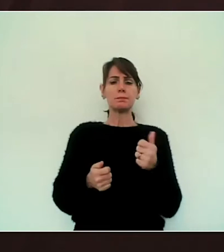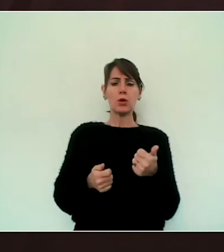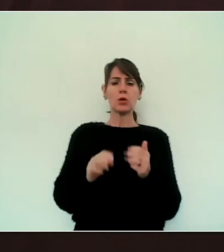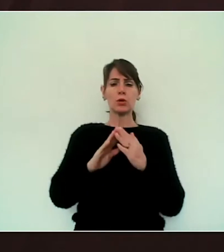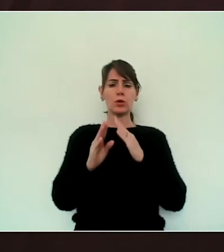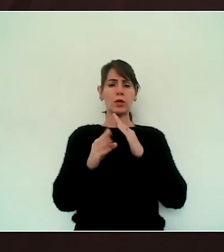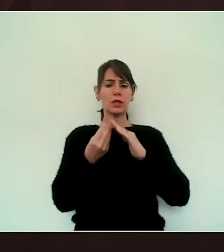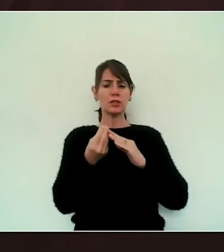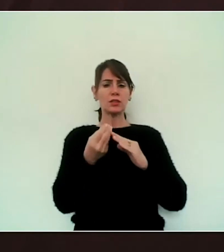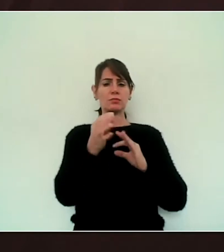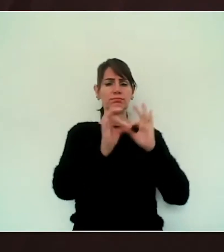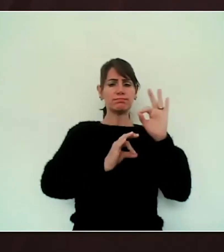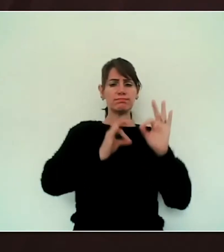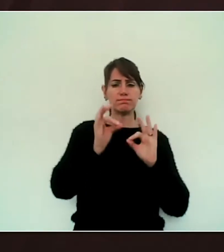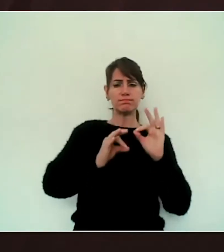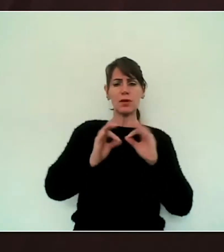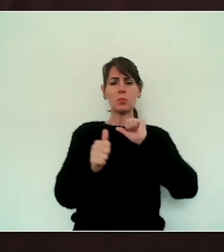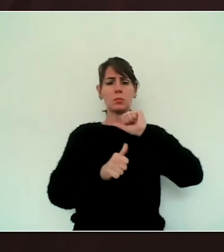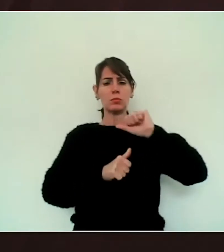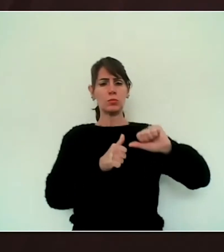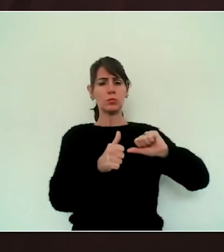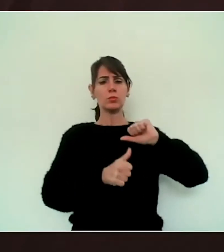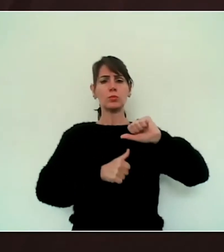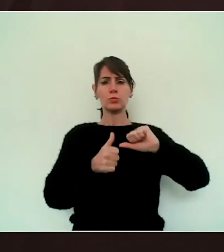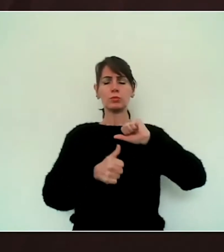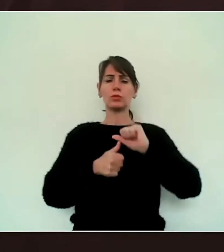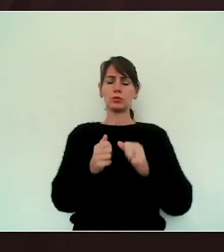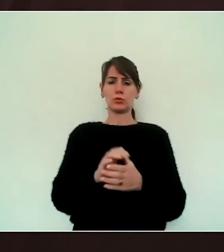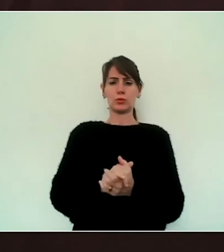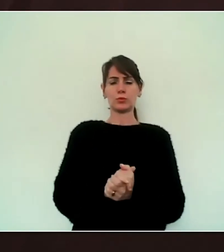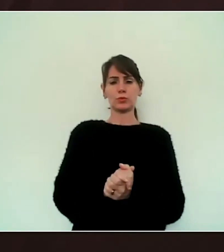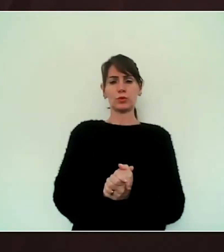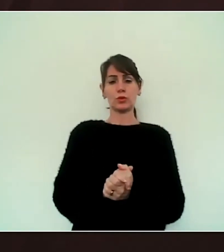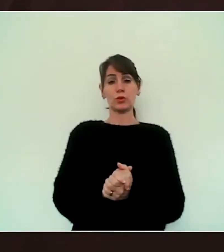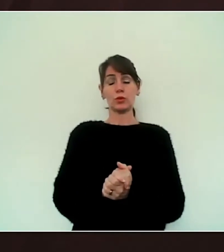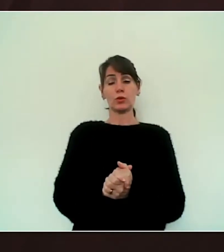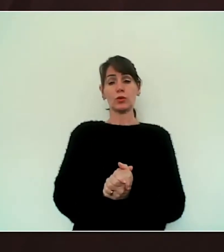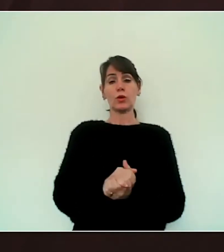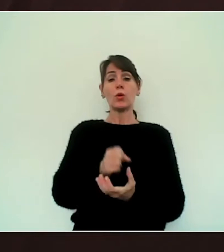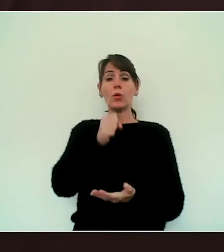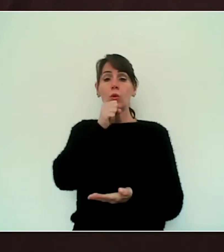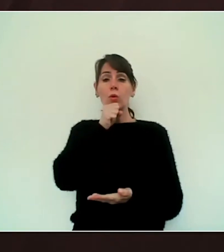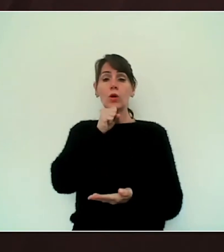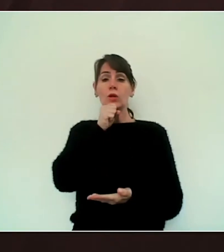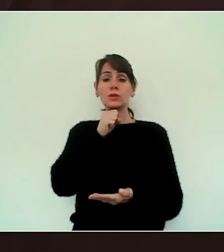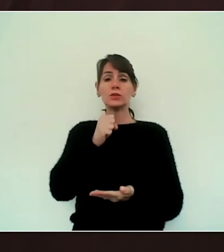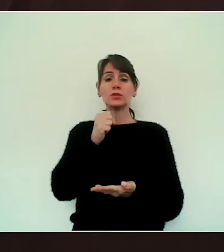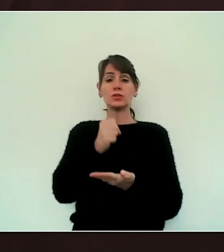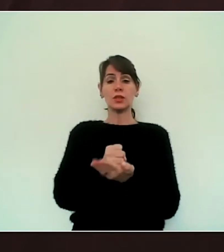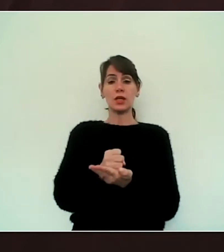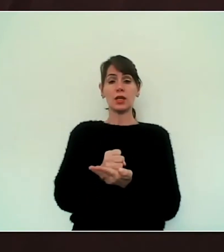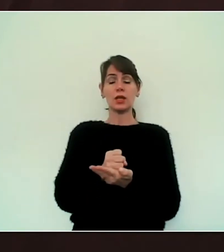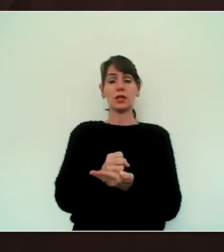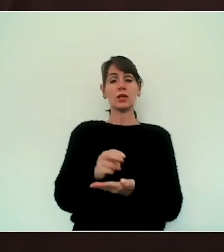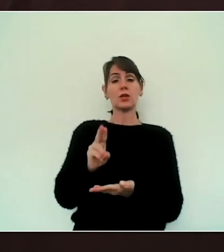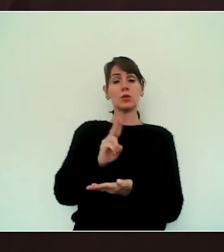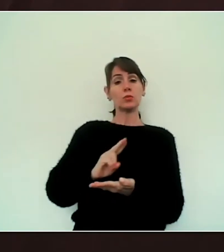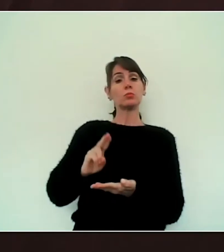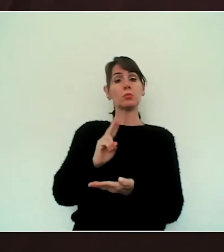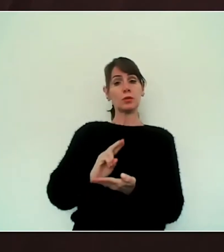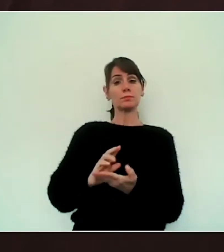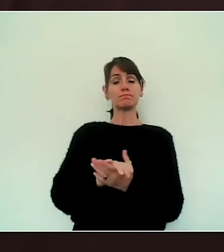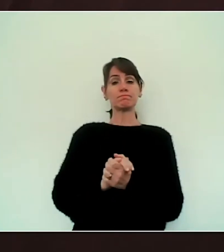gradualmente. Usando argumentos do Antigo Testamento, o sistema de governo na igreja passou